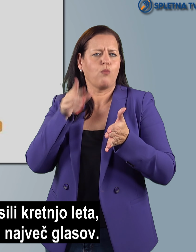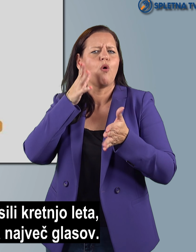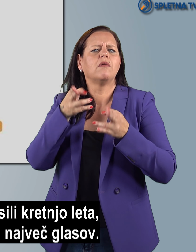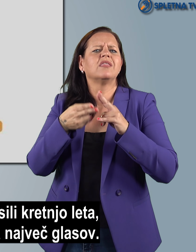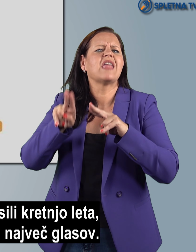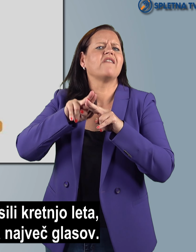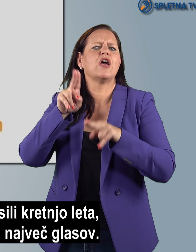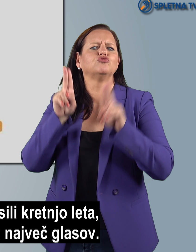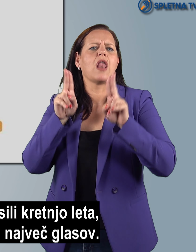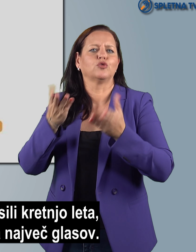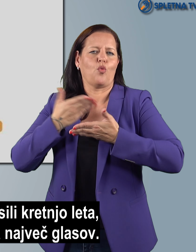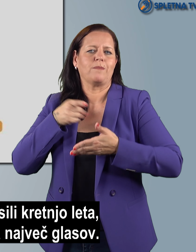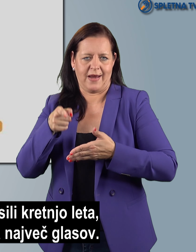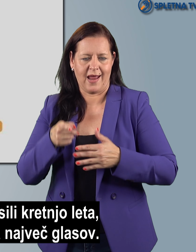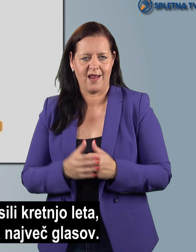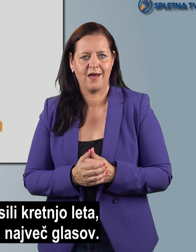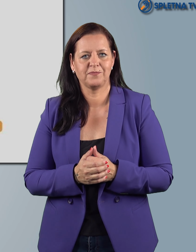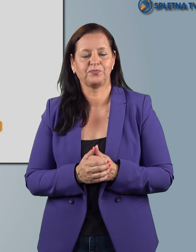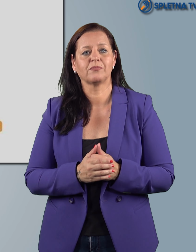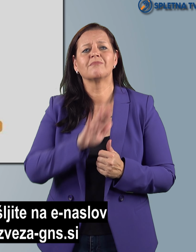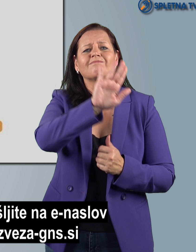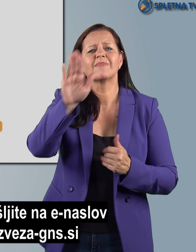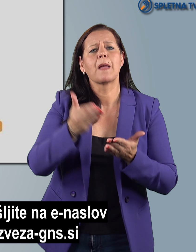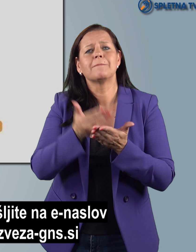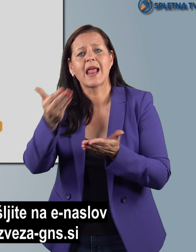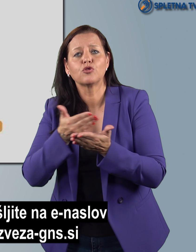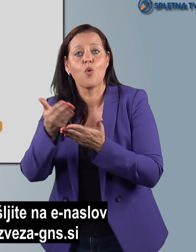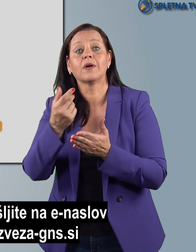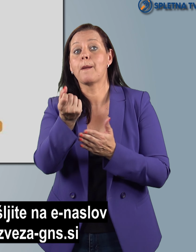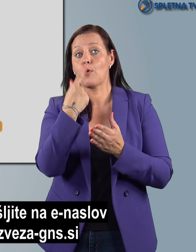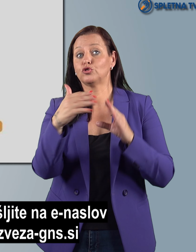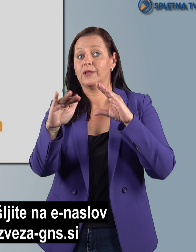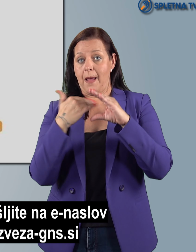prejela največ glasov. Svoje predloge pošljite na e-naslov